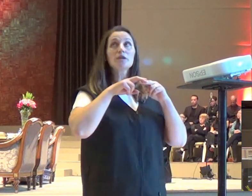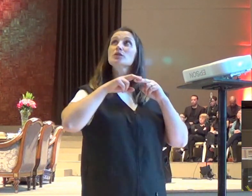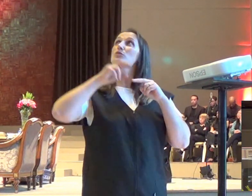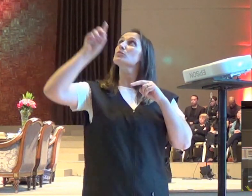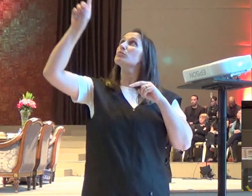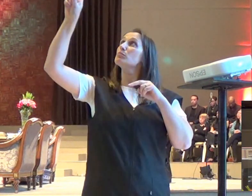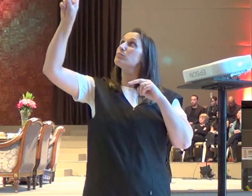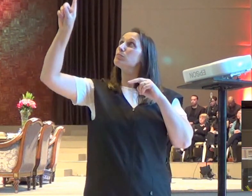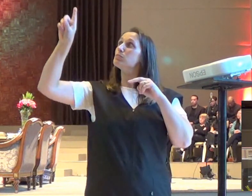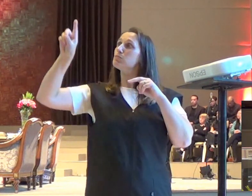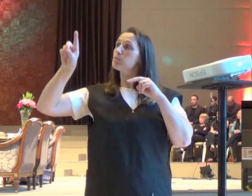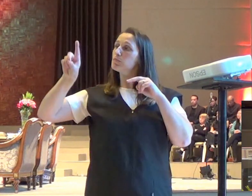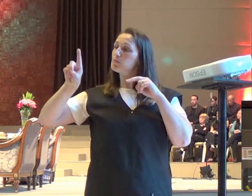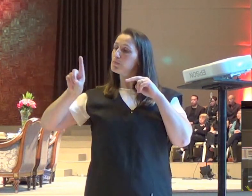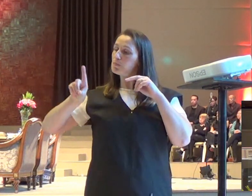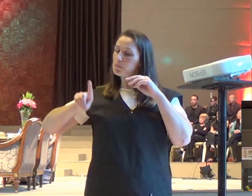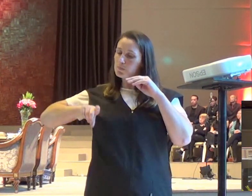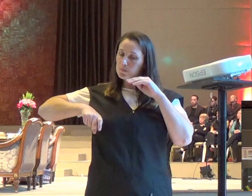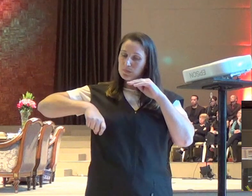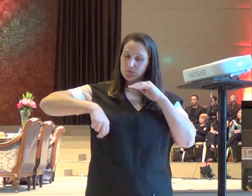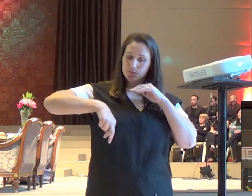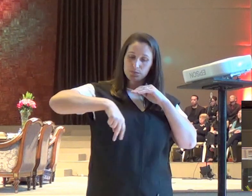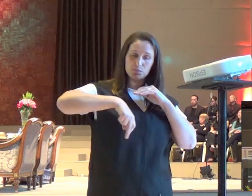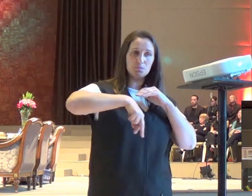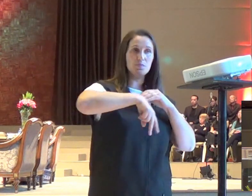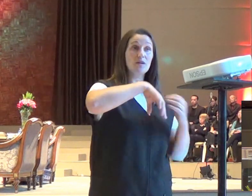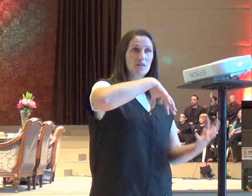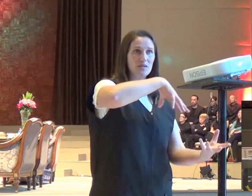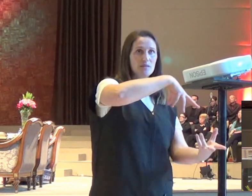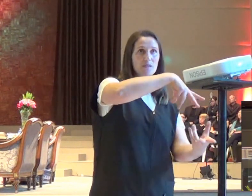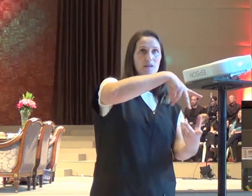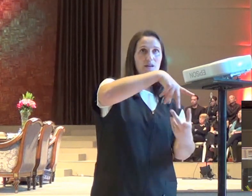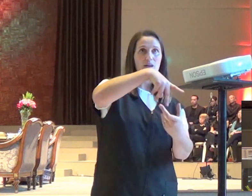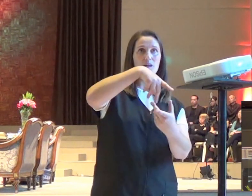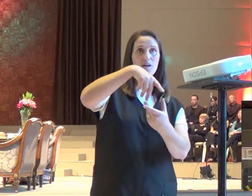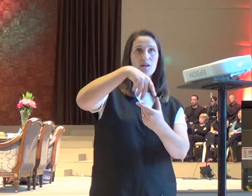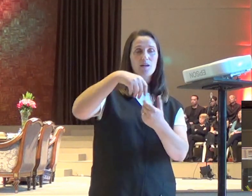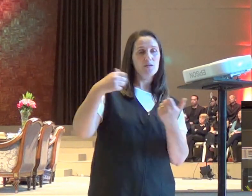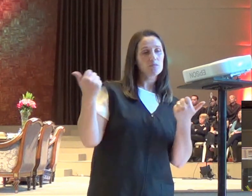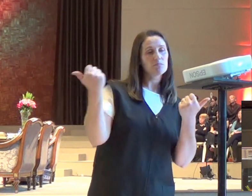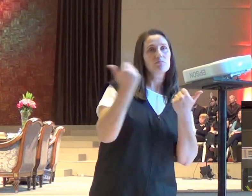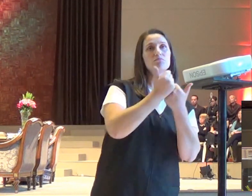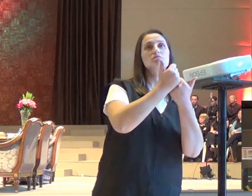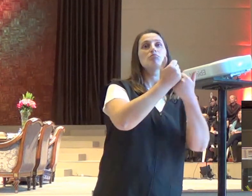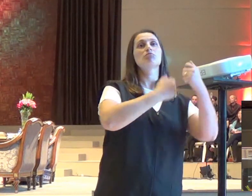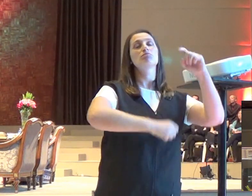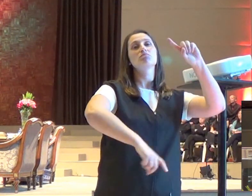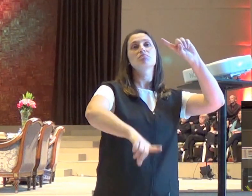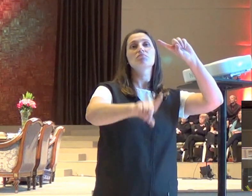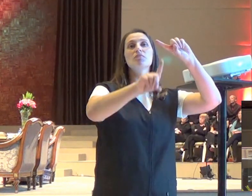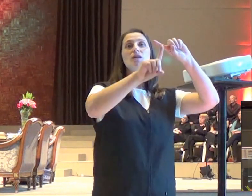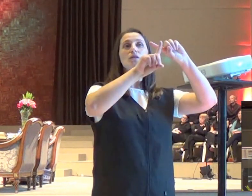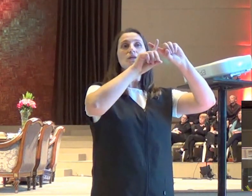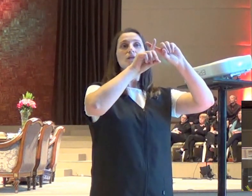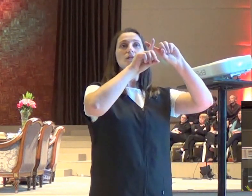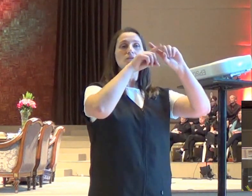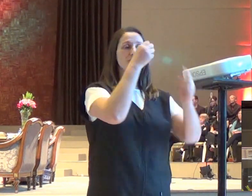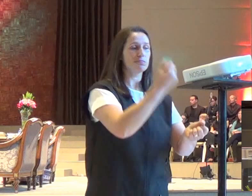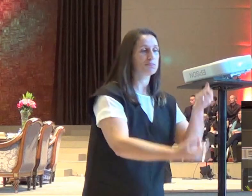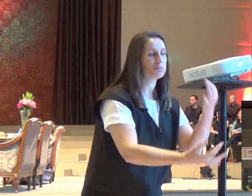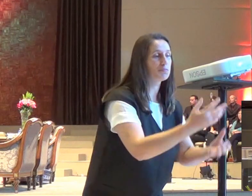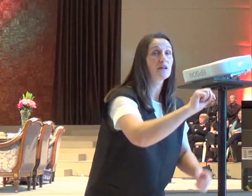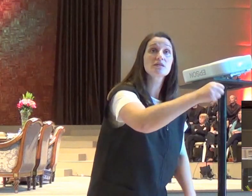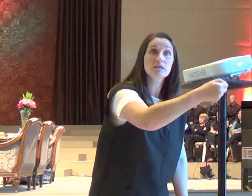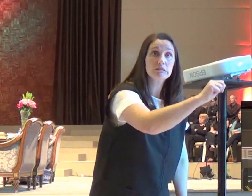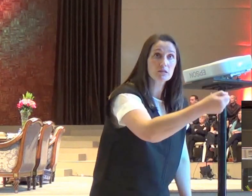do meu céu, vim aqui na terra, tomei o teu lugar na cruz do Calvário, desci ao Hades,